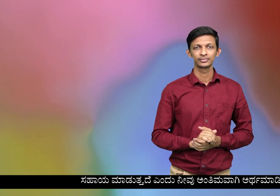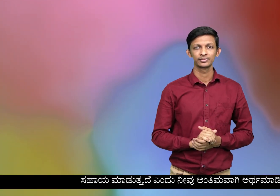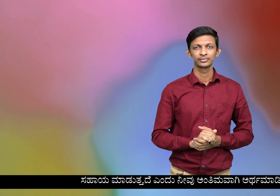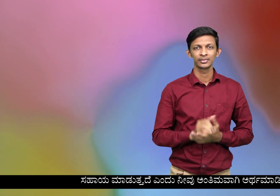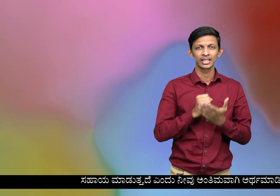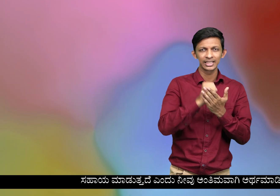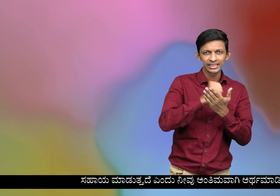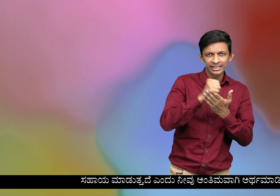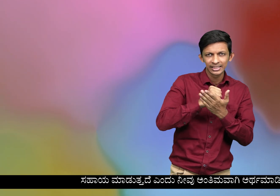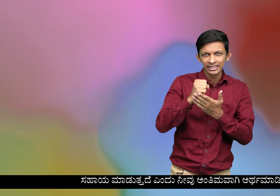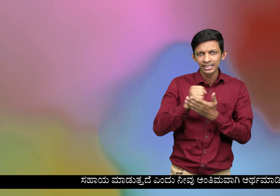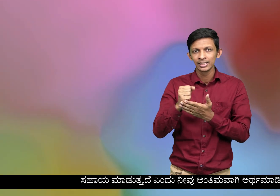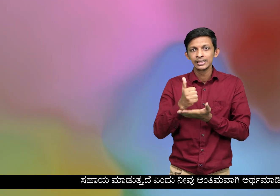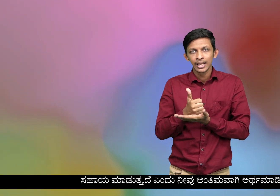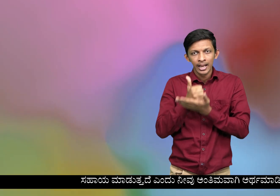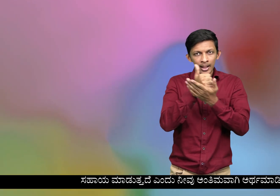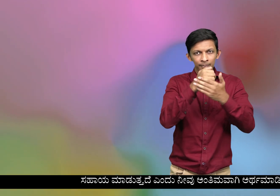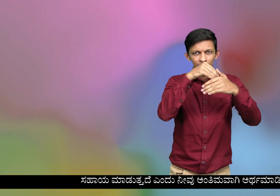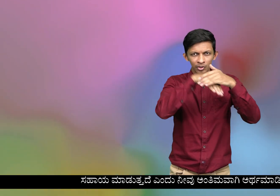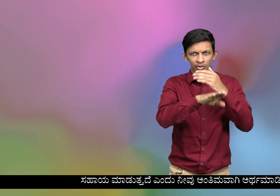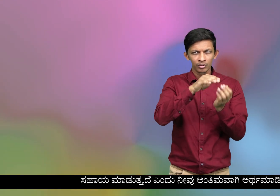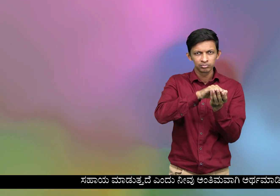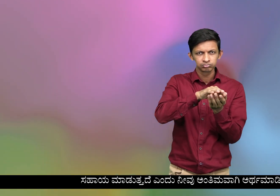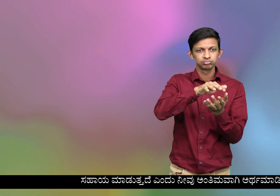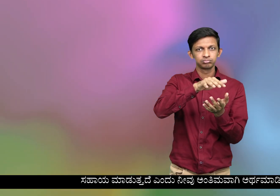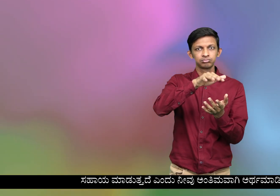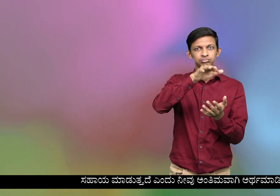ಎಂದು ನೀವು ಅಂತಿಮವಾಗಿ ಅರ್ಥಮಾಡಿಕೊಂಡಿದ್ದೀರಿ.